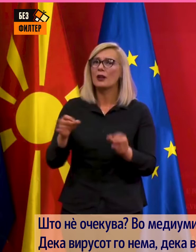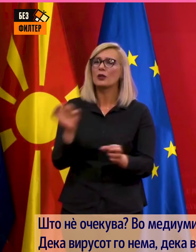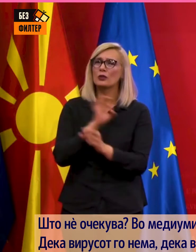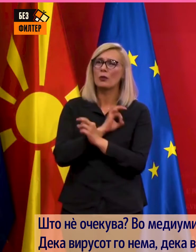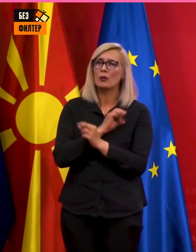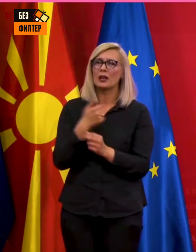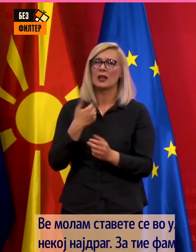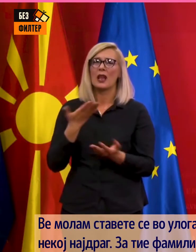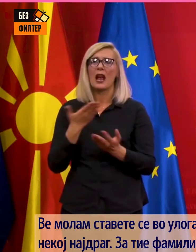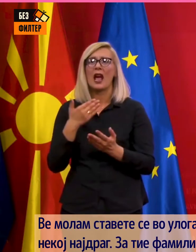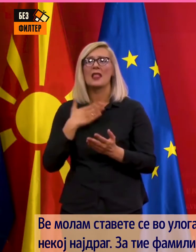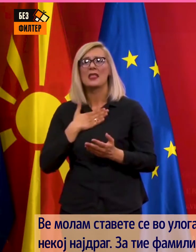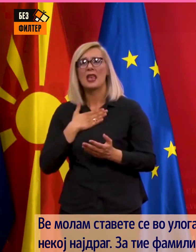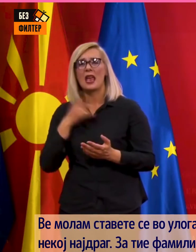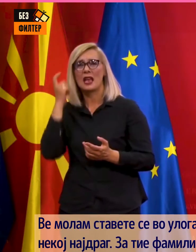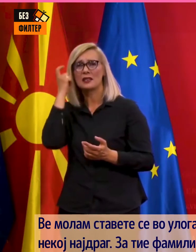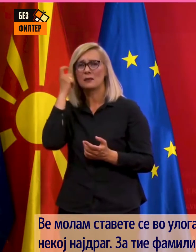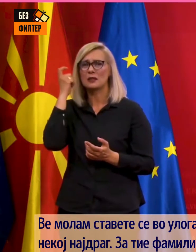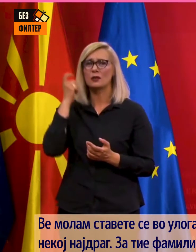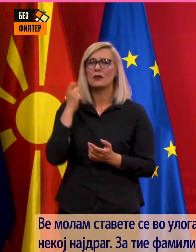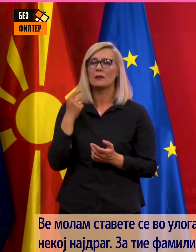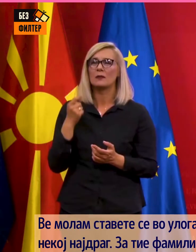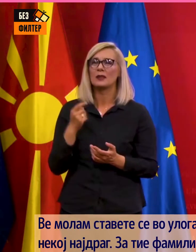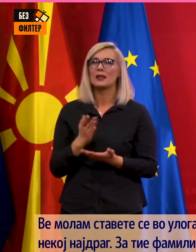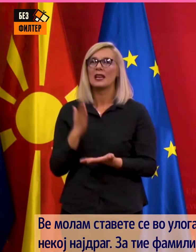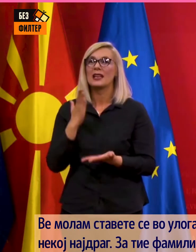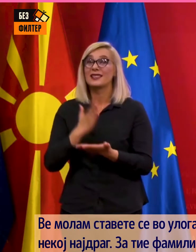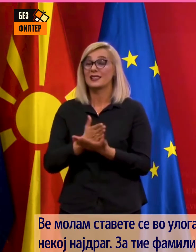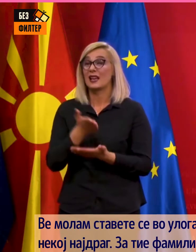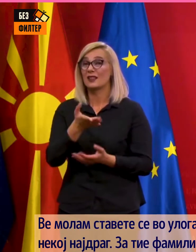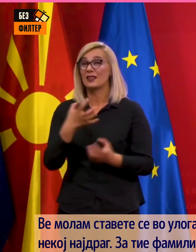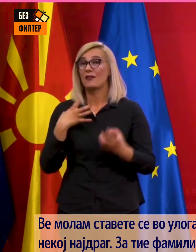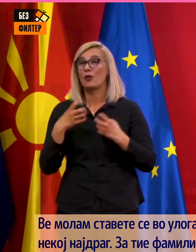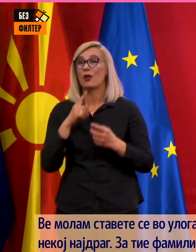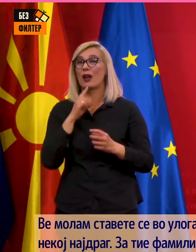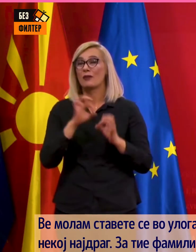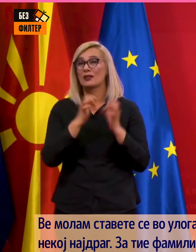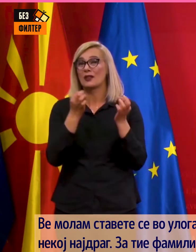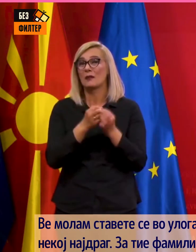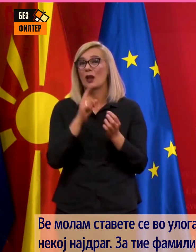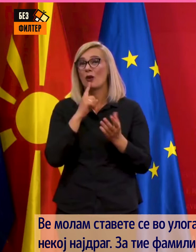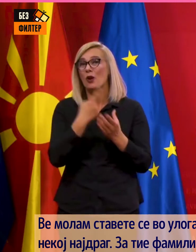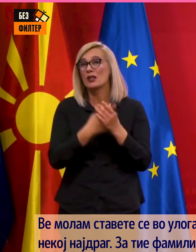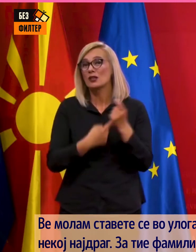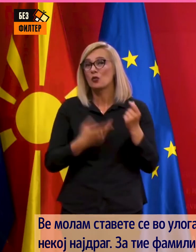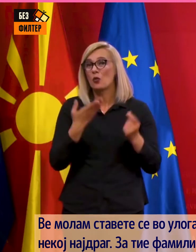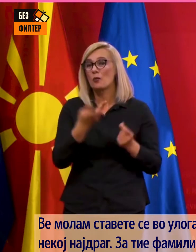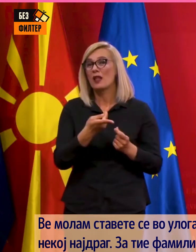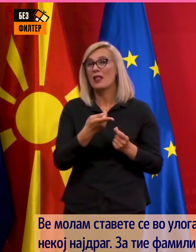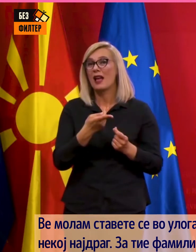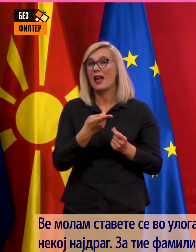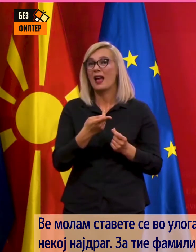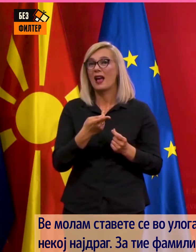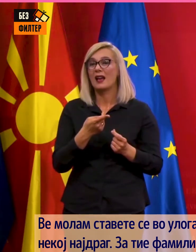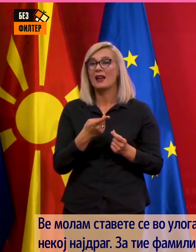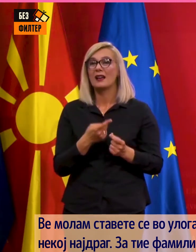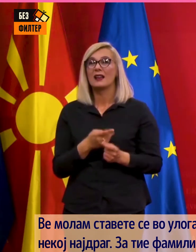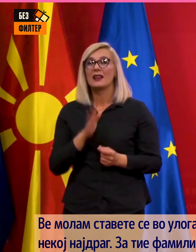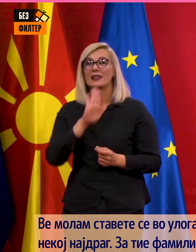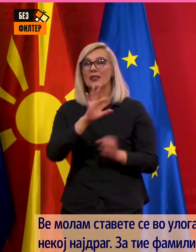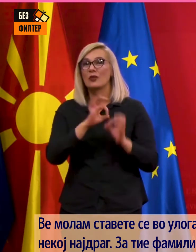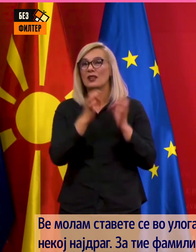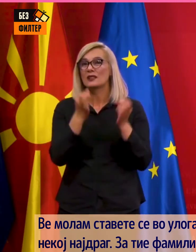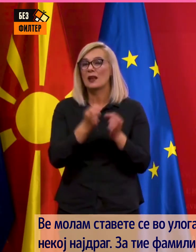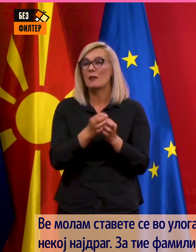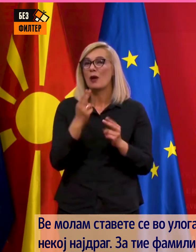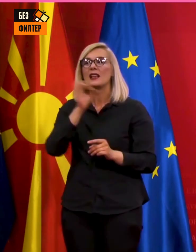ние измислуваме. Ве молам, ставете се во улога на онаа фамилија која што изгубила некој најдраг. За тие фамилии болеста е